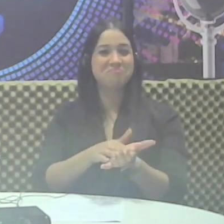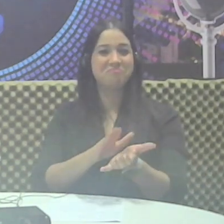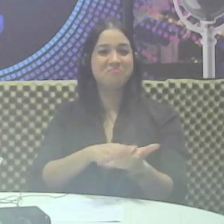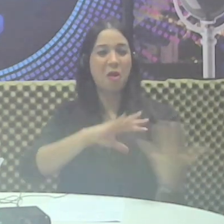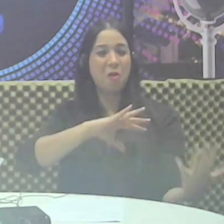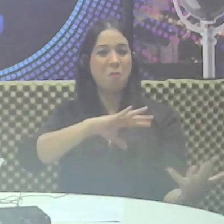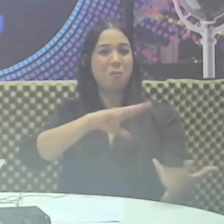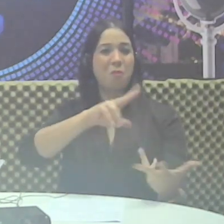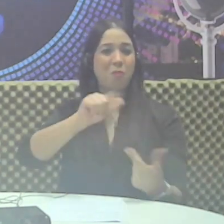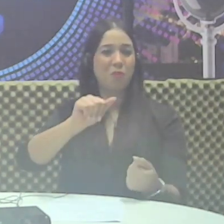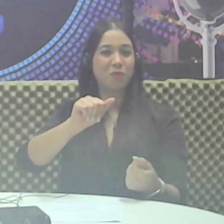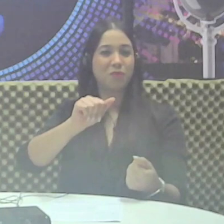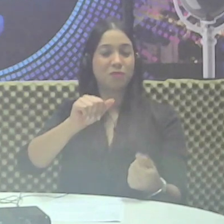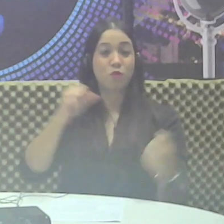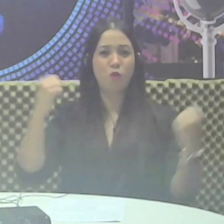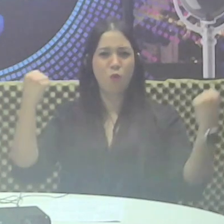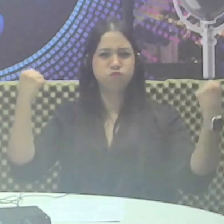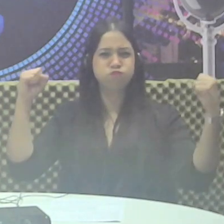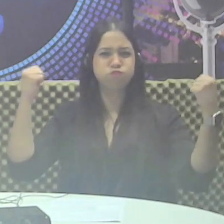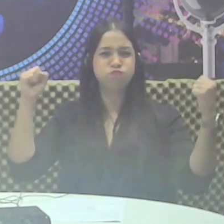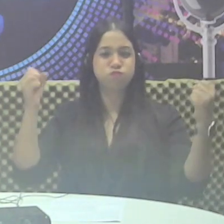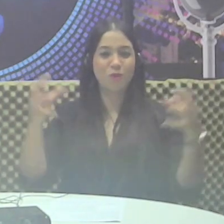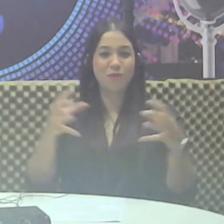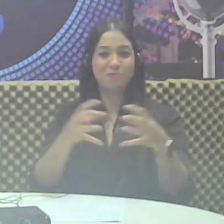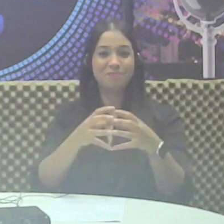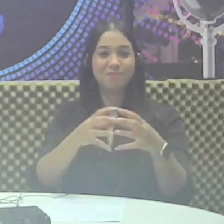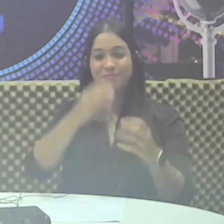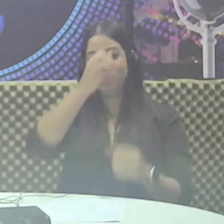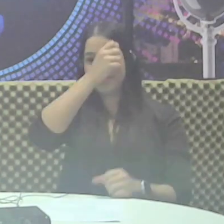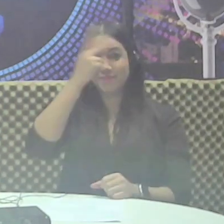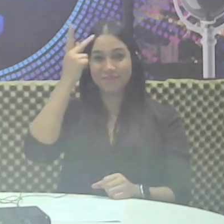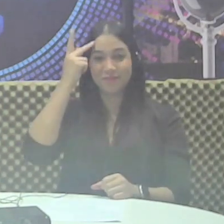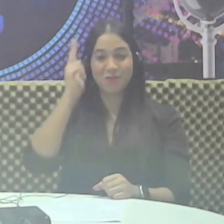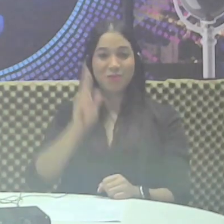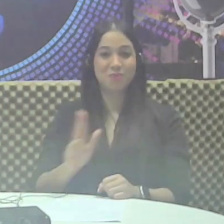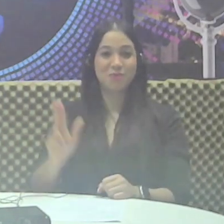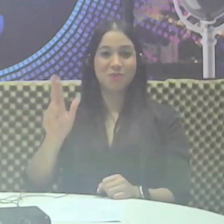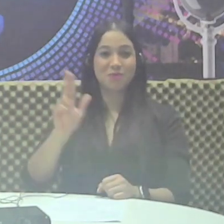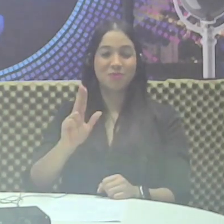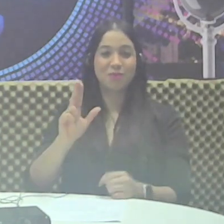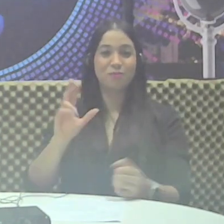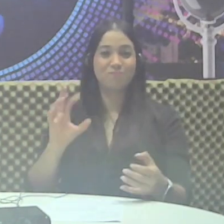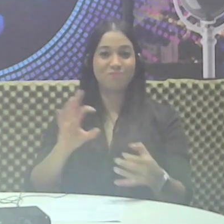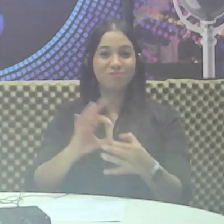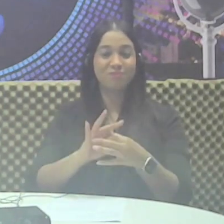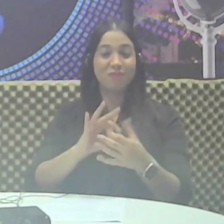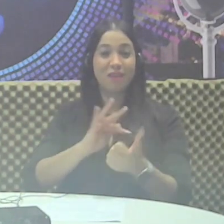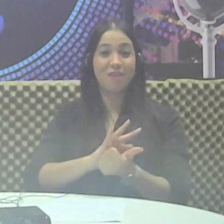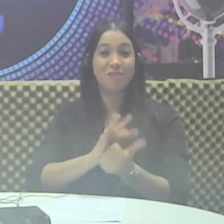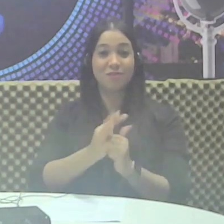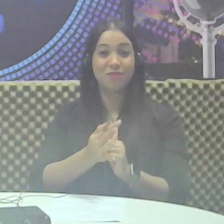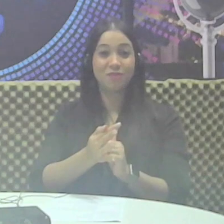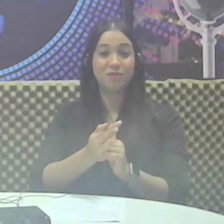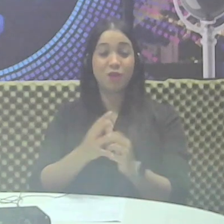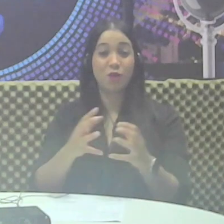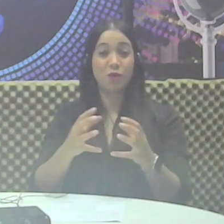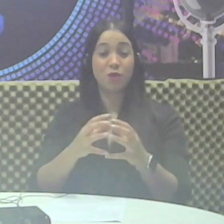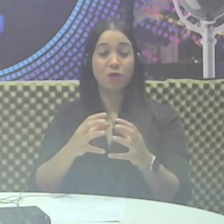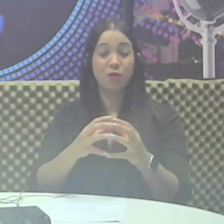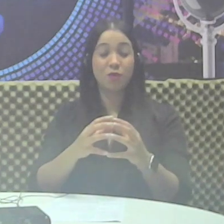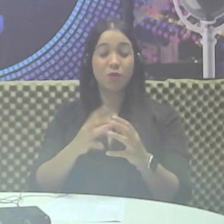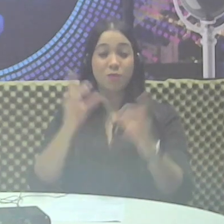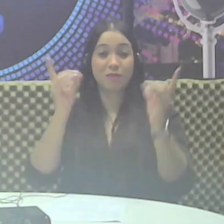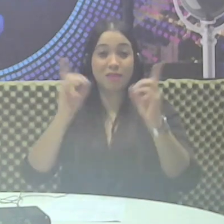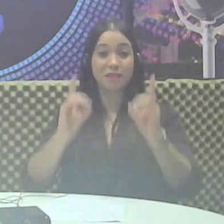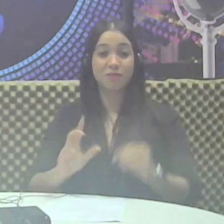afora. Halterofilistas da equipe da Prefeitura de Uberlândia, formada por meio da parceria entre Futel, Clube Desportivo para Deficientes